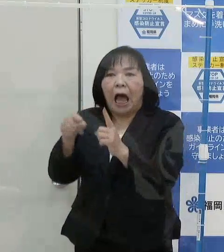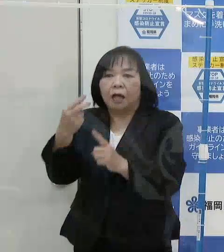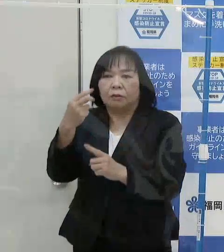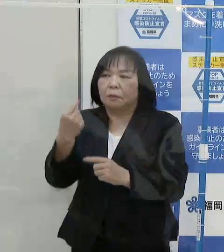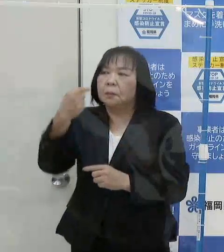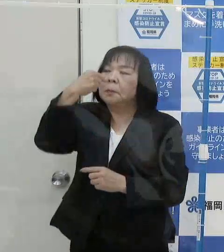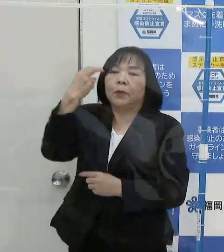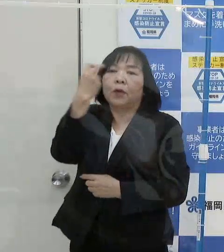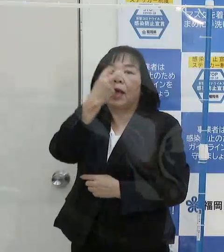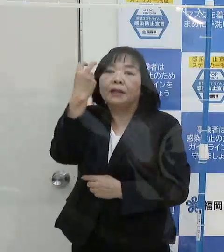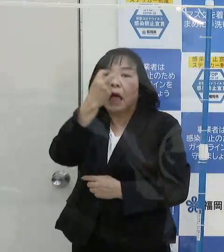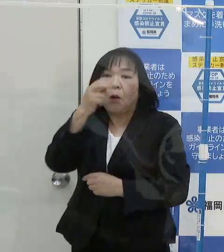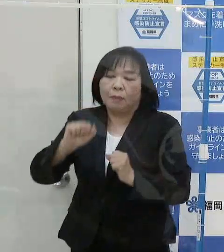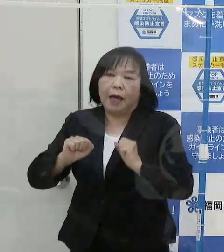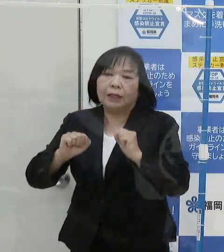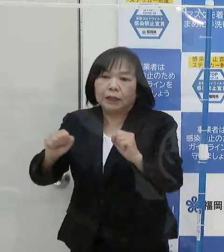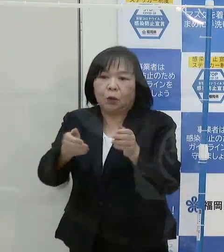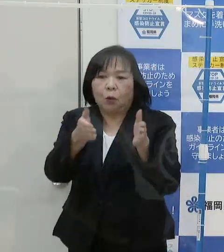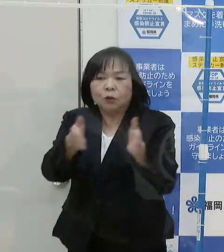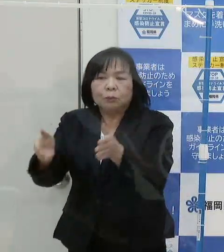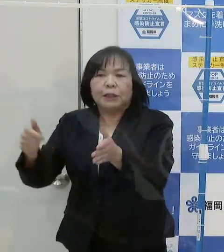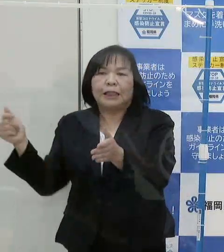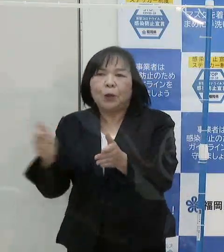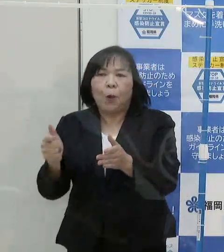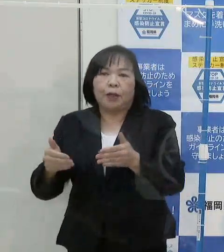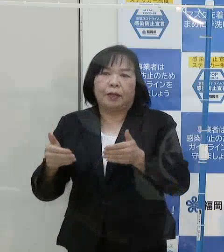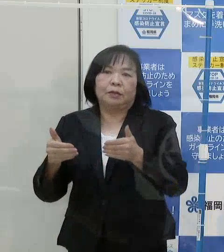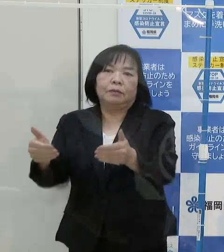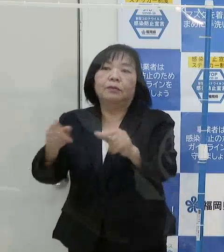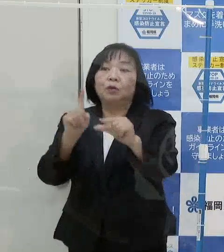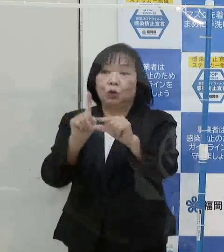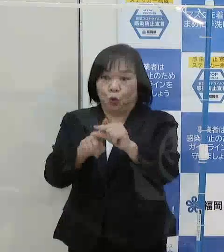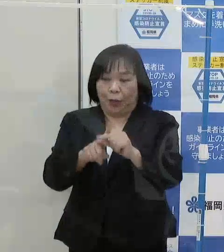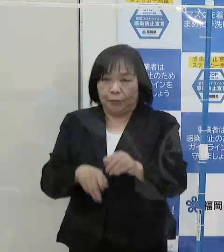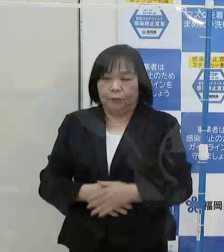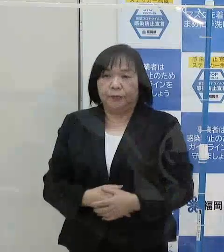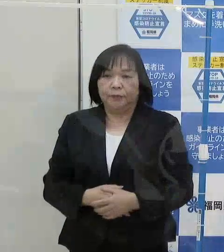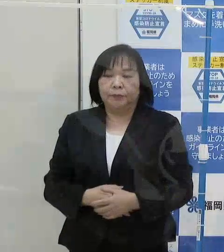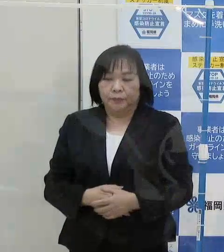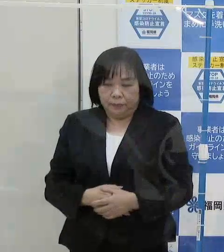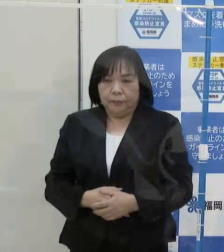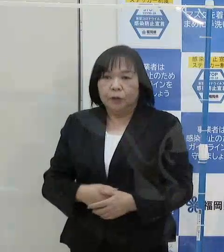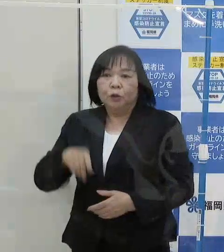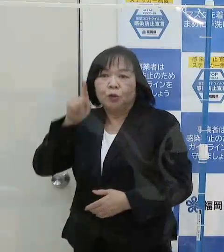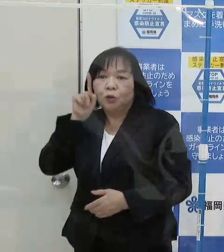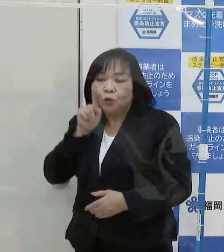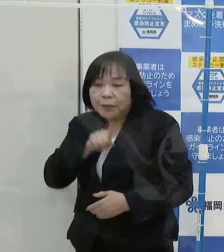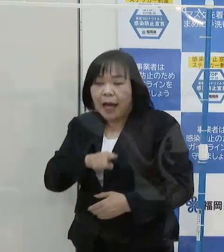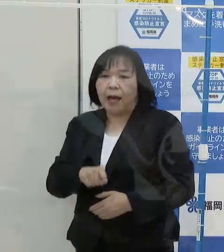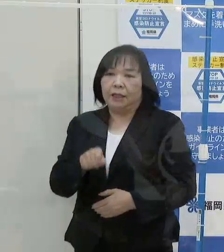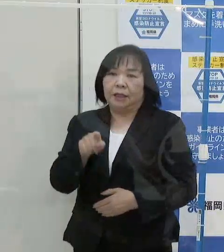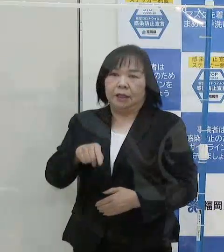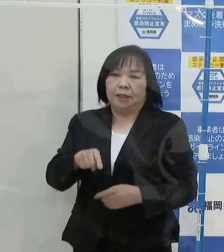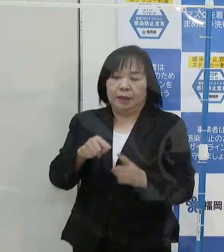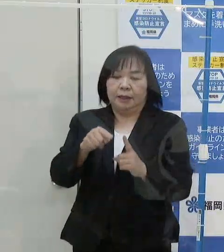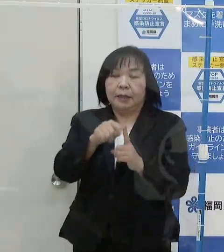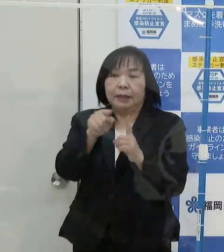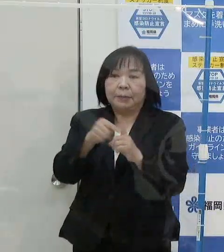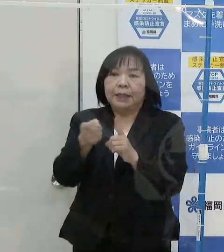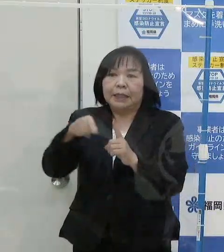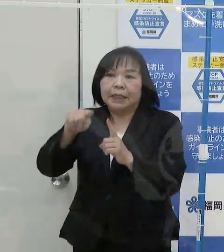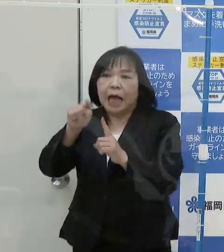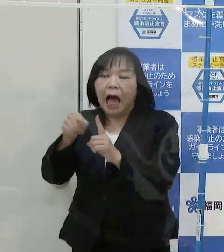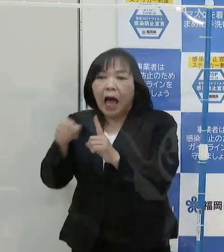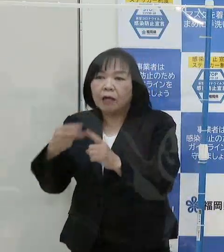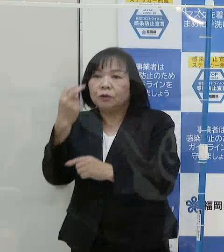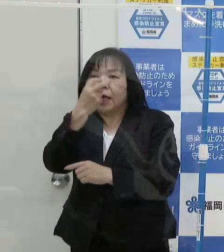今、事業の実施の準備を急いでいるところでございまして、事業が始まったら速やかにこの PCR 検査を受け